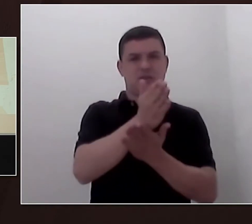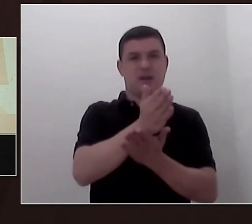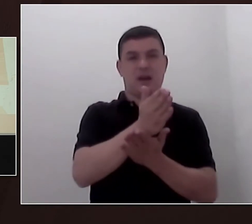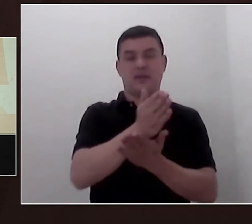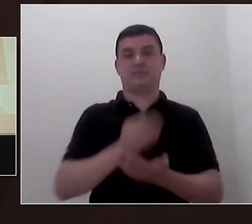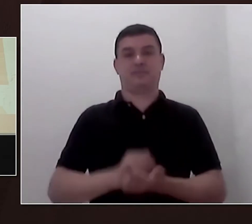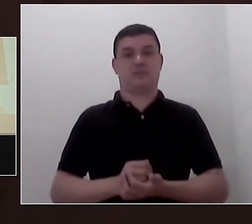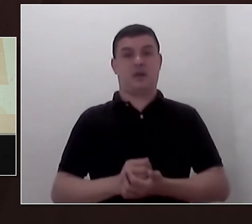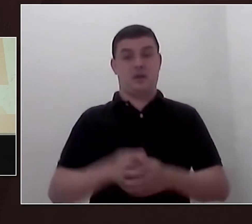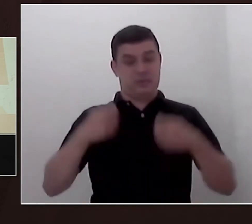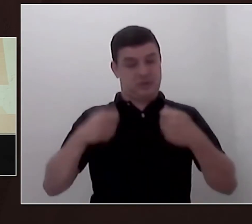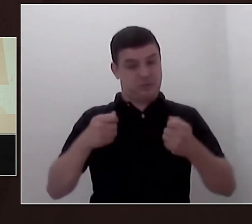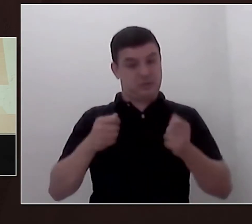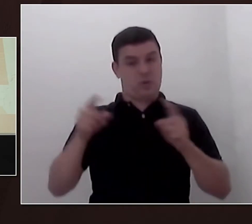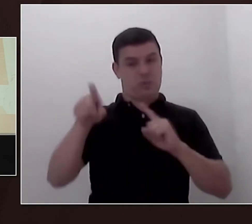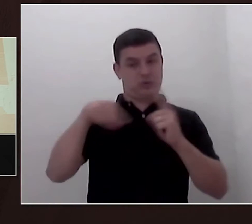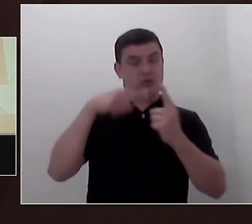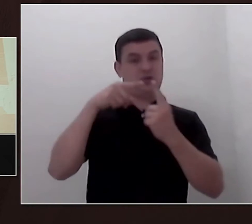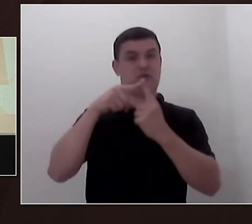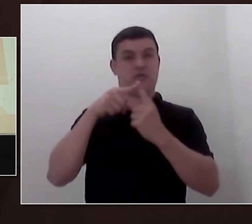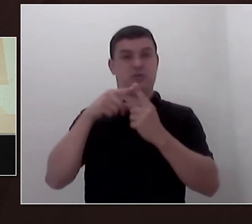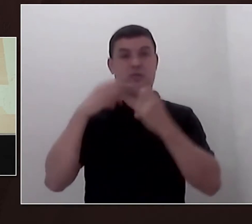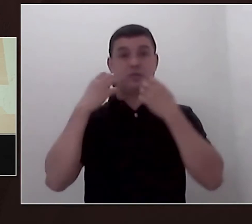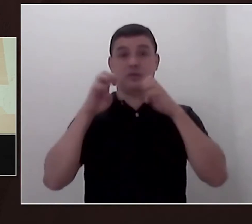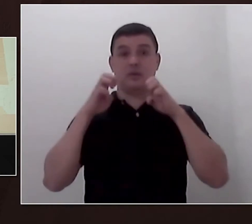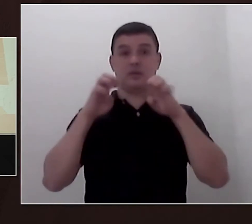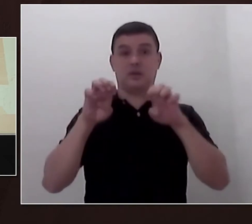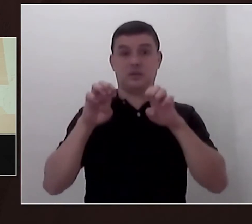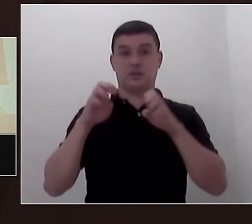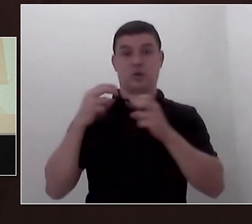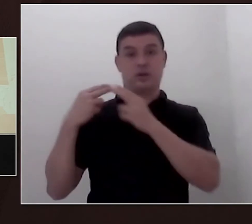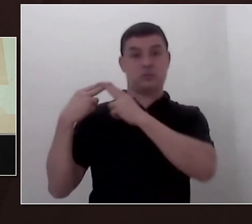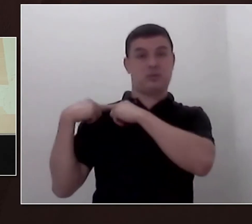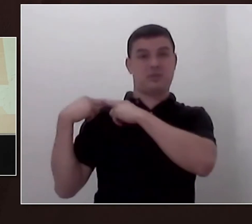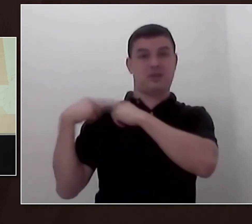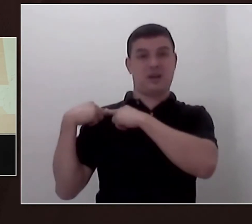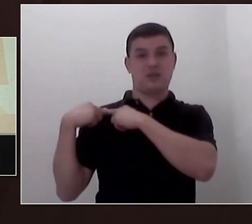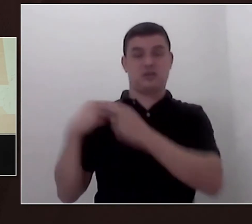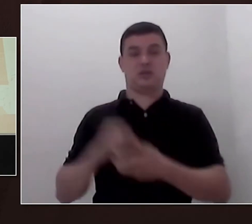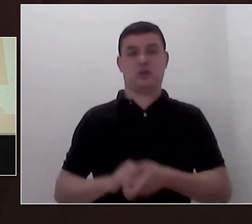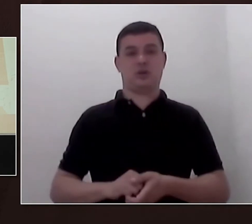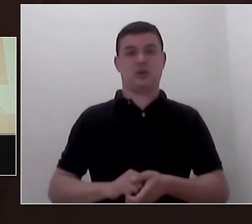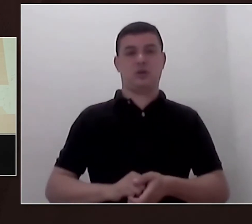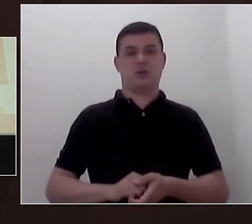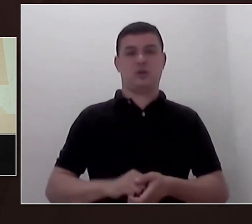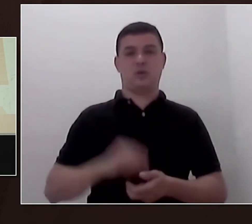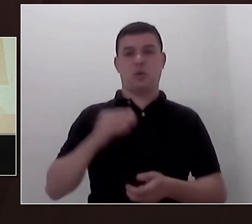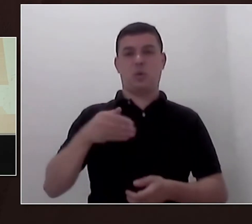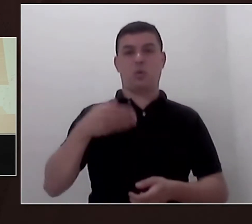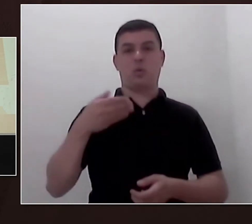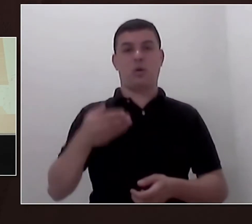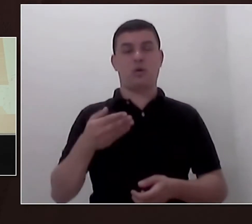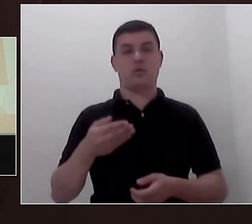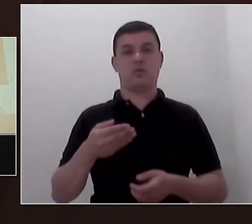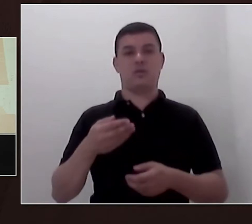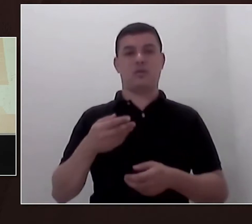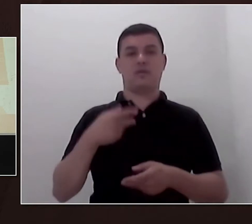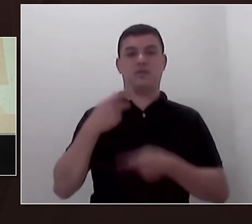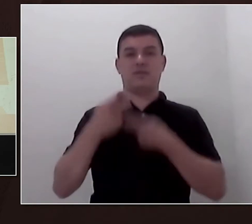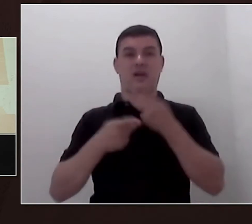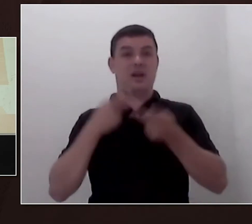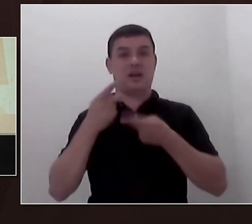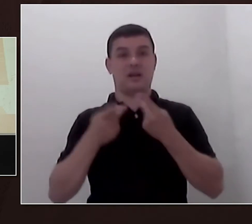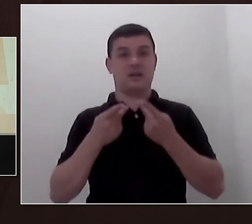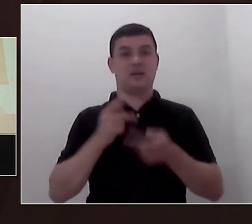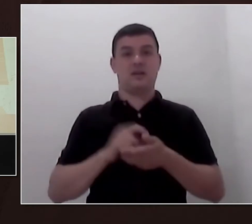lá, Mateus 28. Vamos abrir para ler a nossa comissão, a nossa missão. Qual